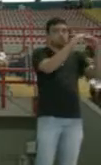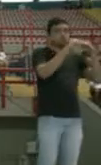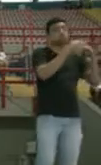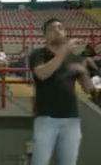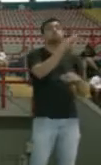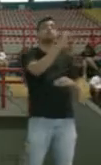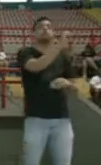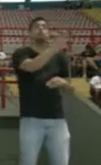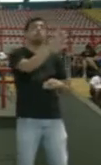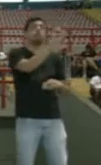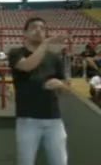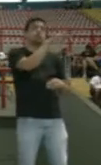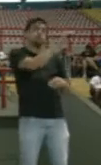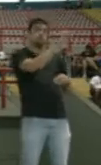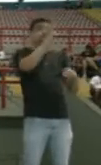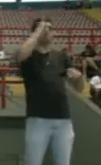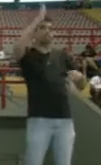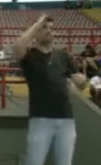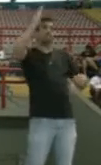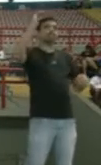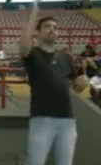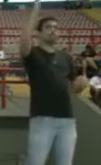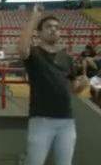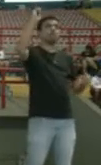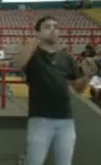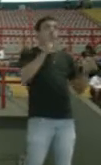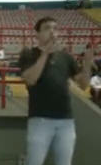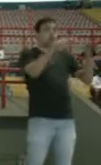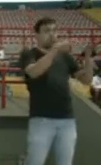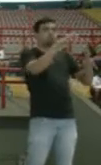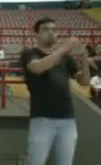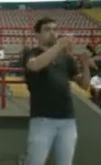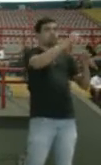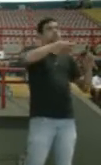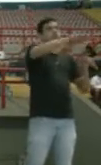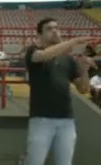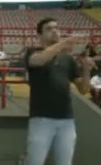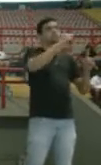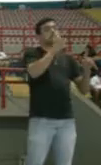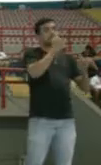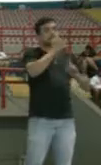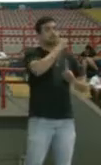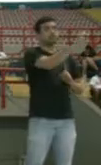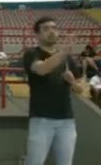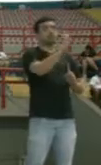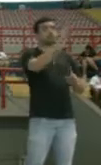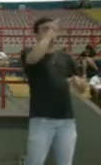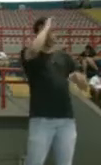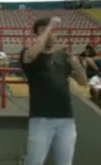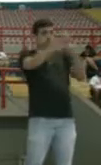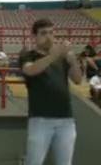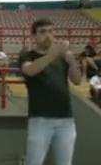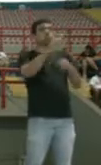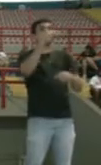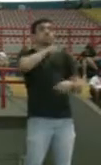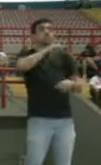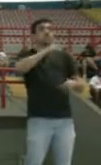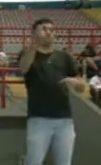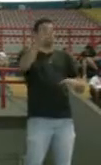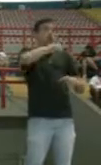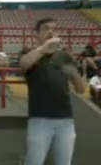O socialismo, ele pode ser utópico. É um grupo de socialistas que defendem que se os patrões pagarem melhor